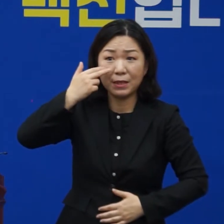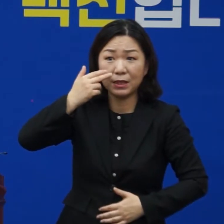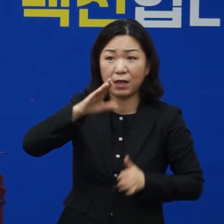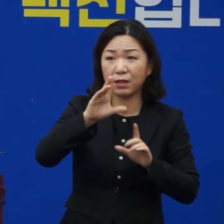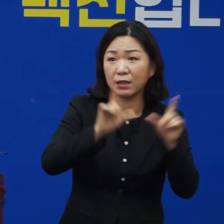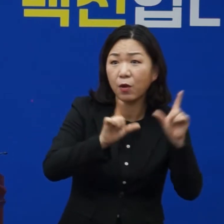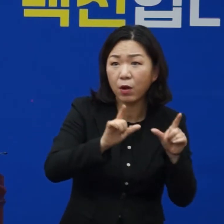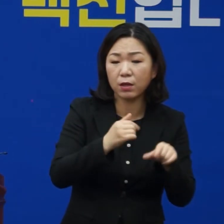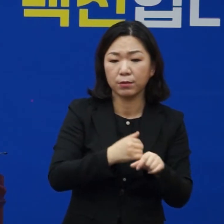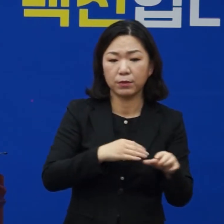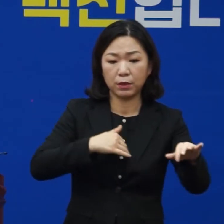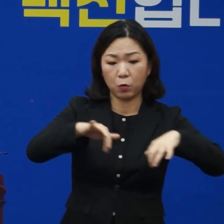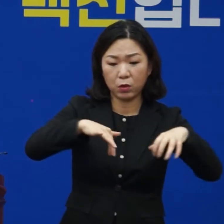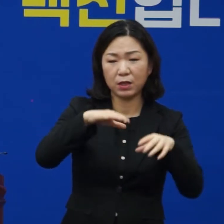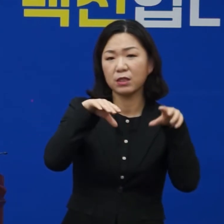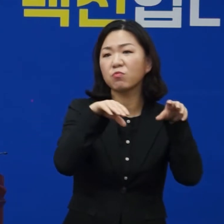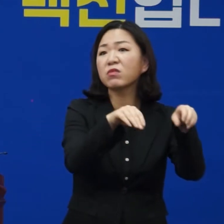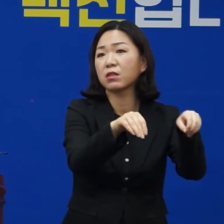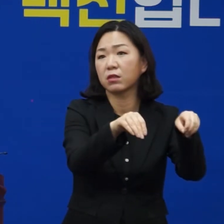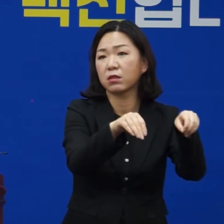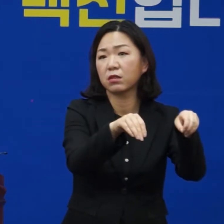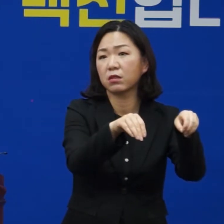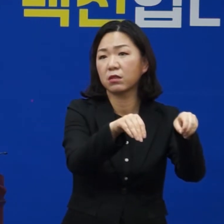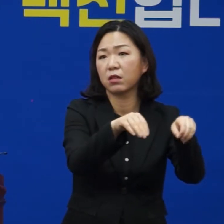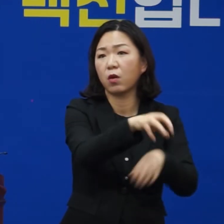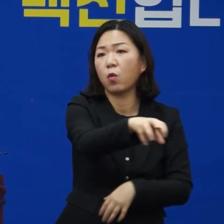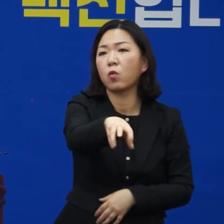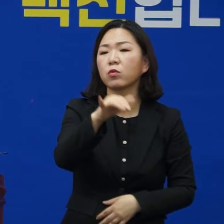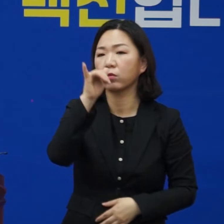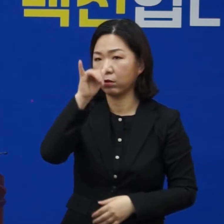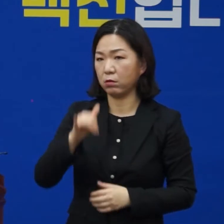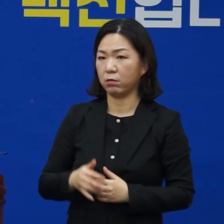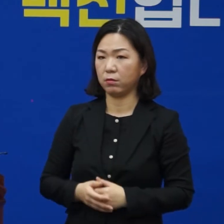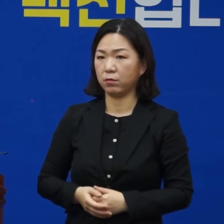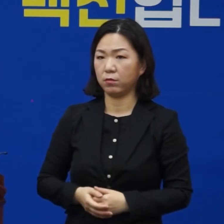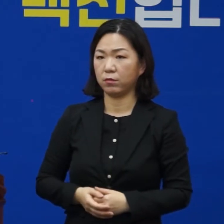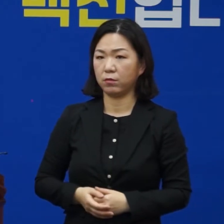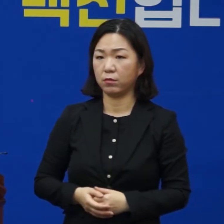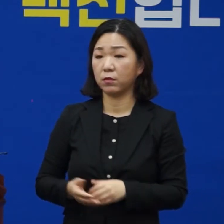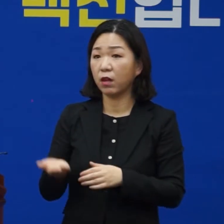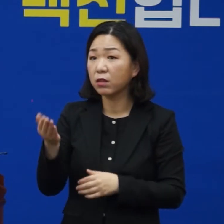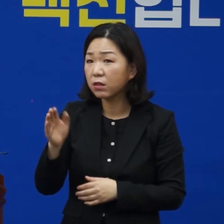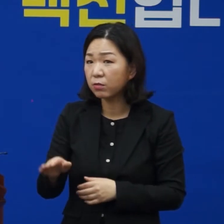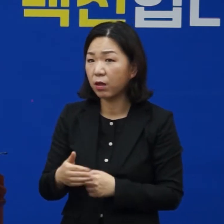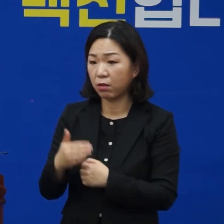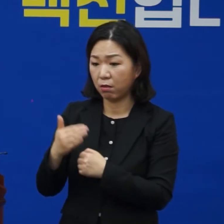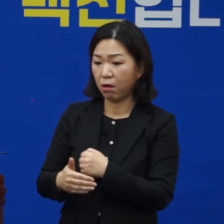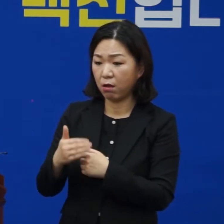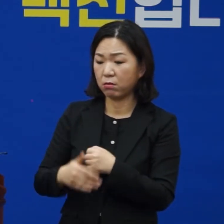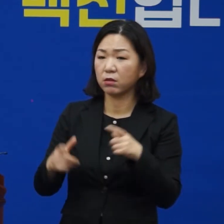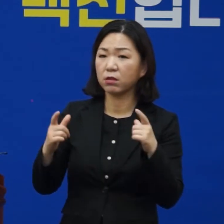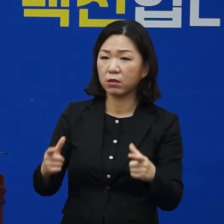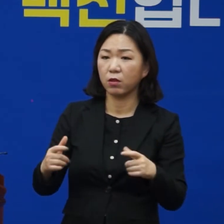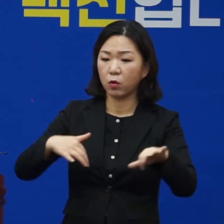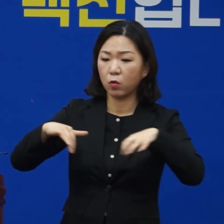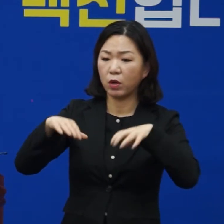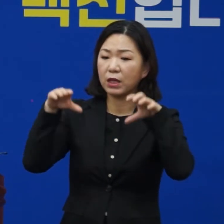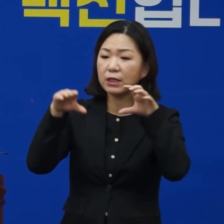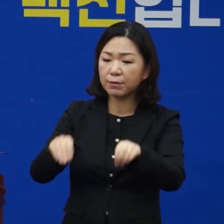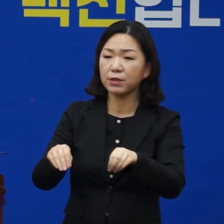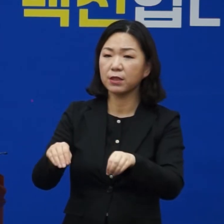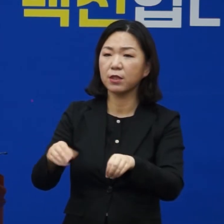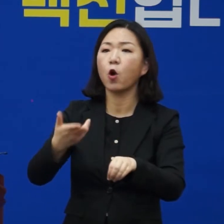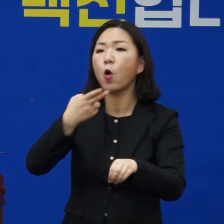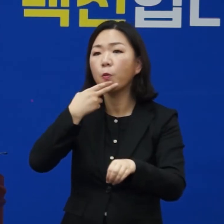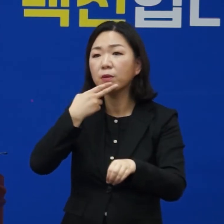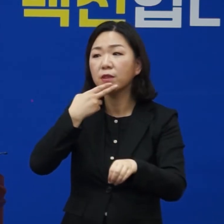선포하고 통행금지령을 내린 국가들도 많습니다. 그러나 우리는 그렇게 하지 않으면서도